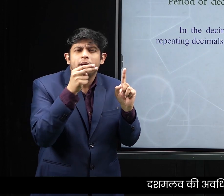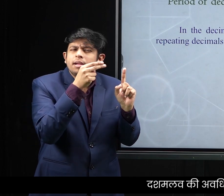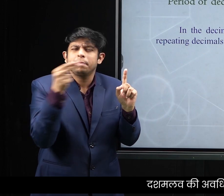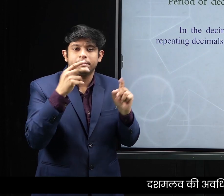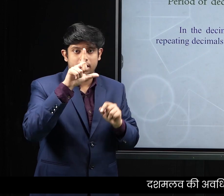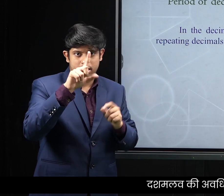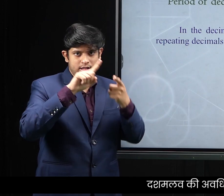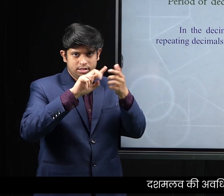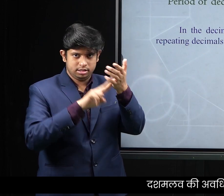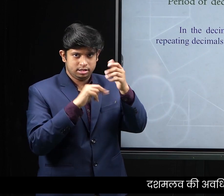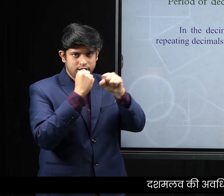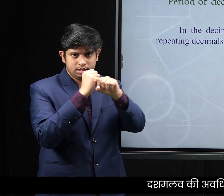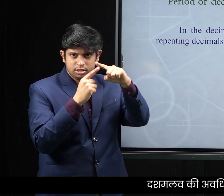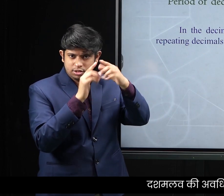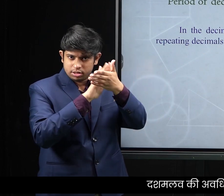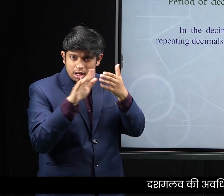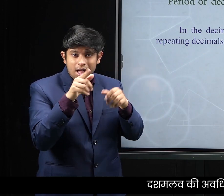की लंबाई कहा जाता है।